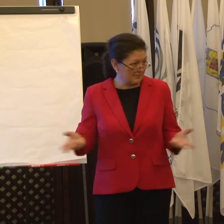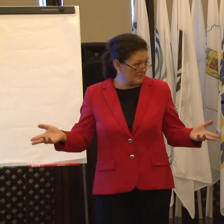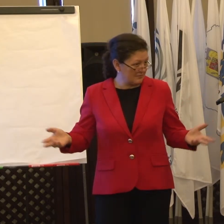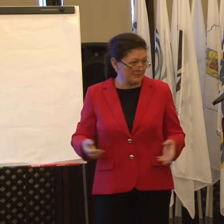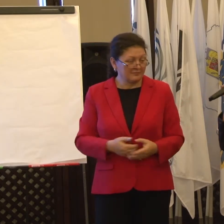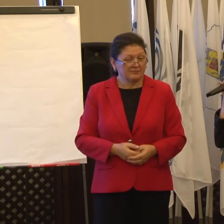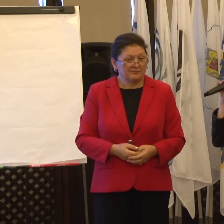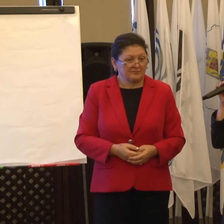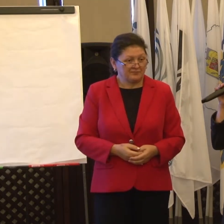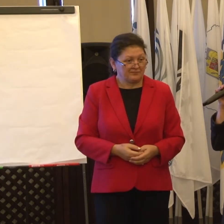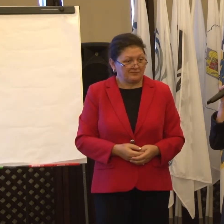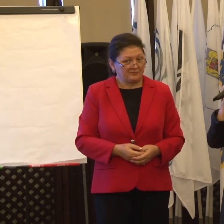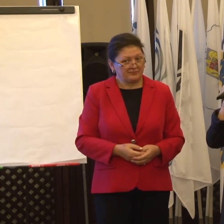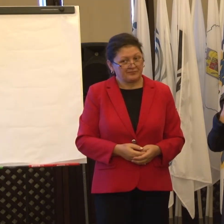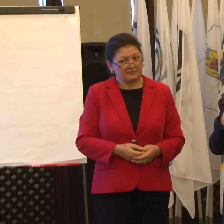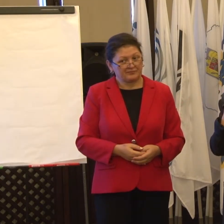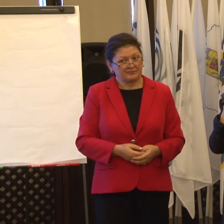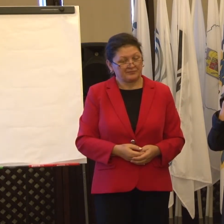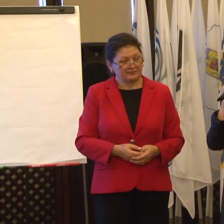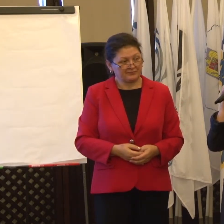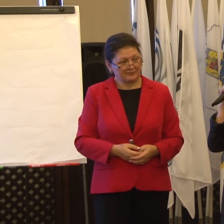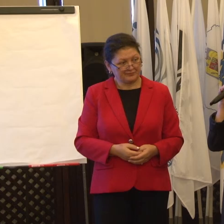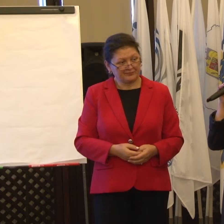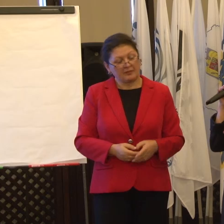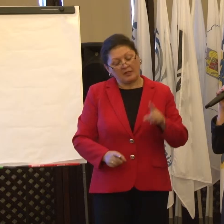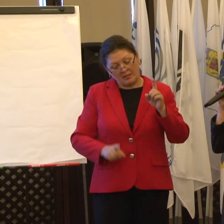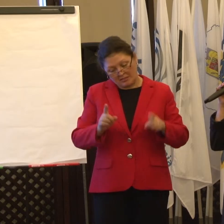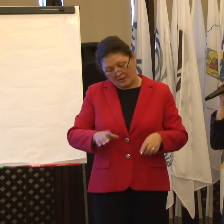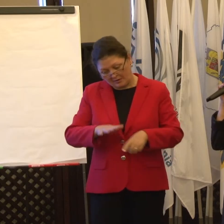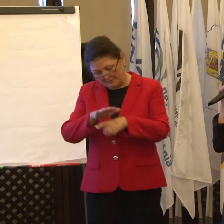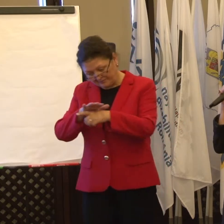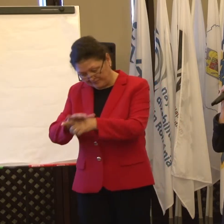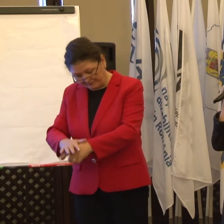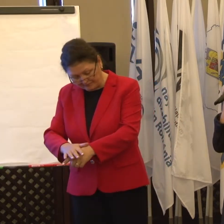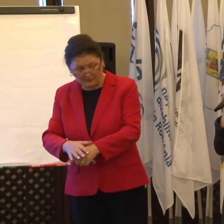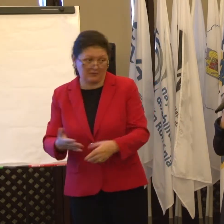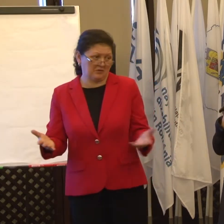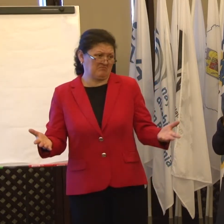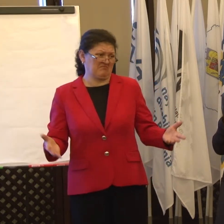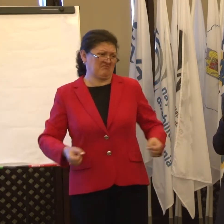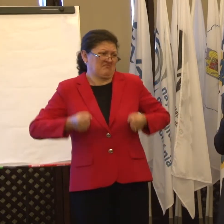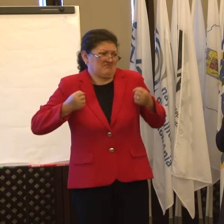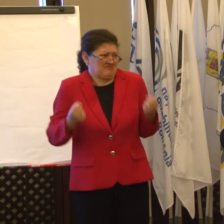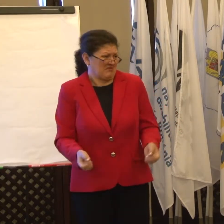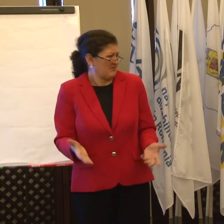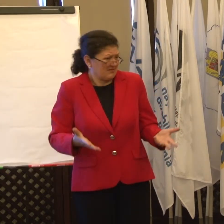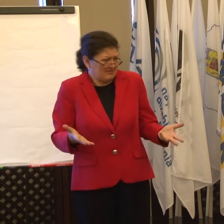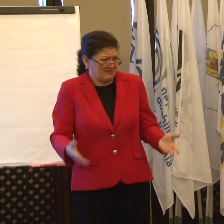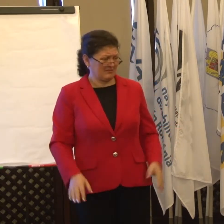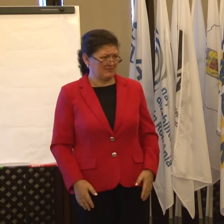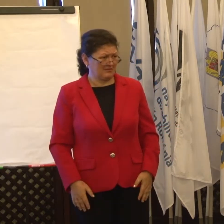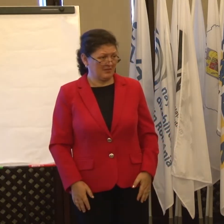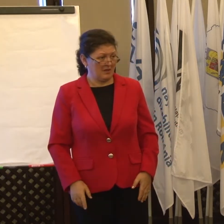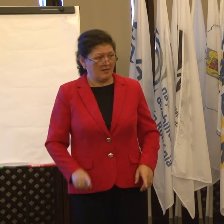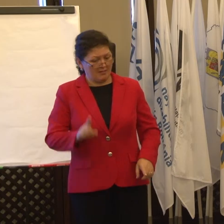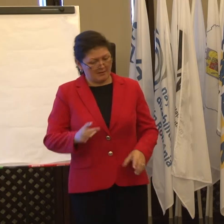se poate, izolându-i, îi aducem în stadiul de persoane dependente total. Dacă îi scoatem